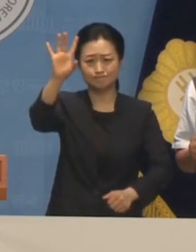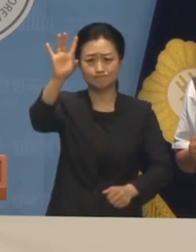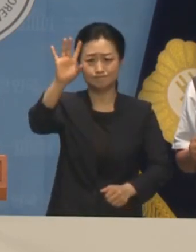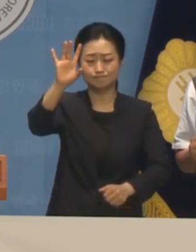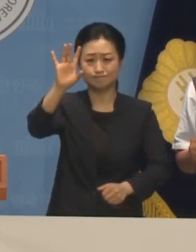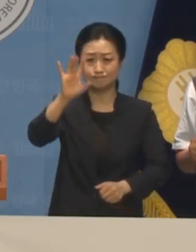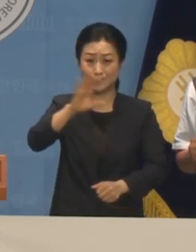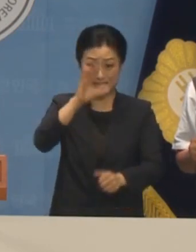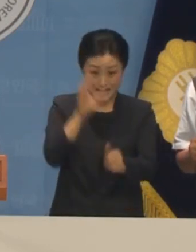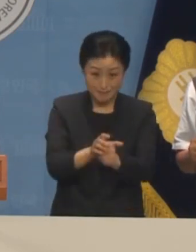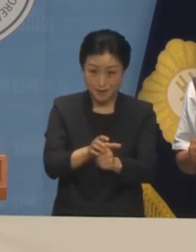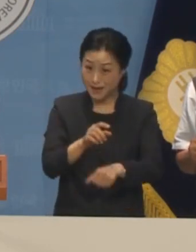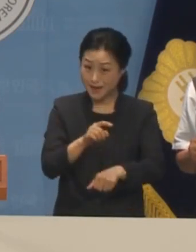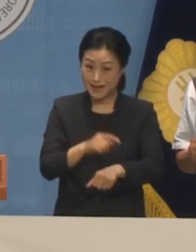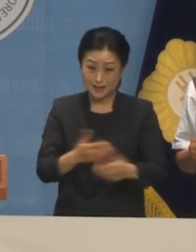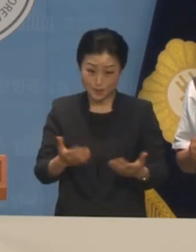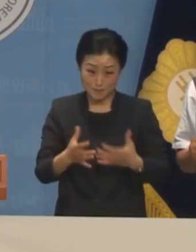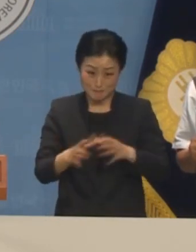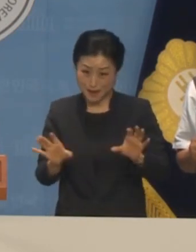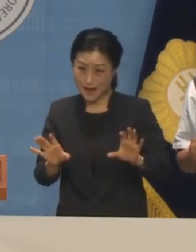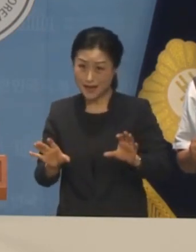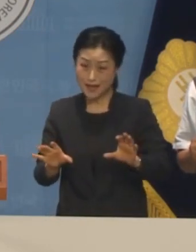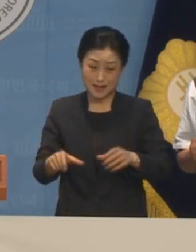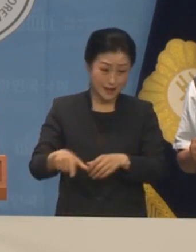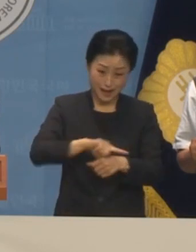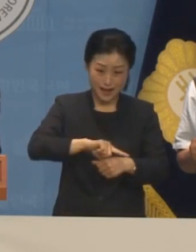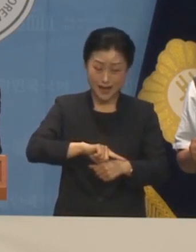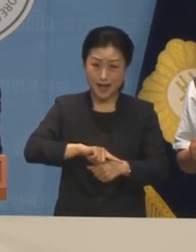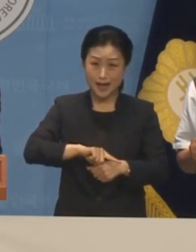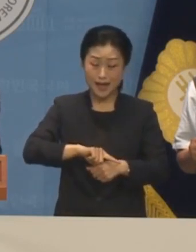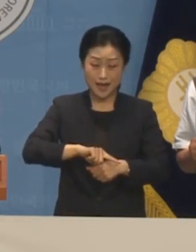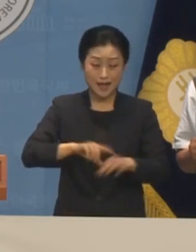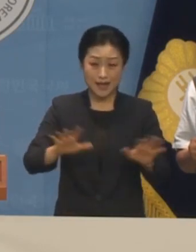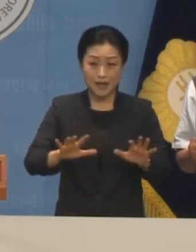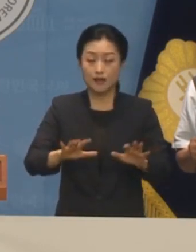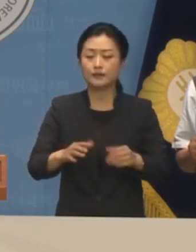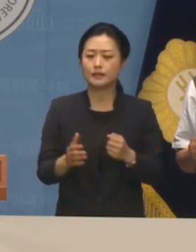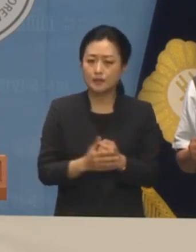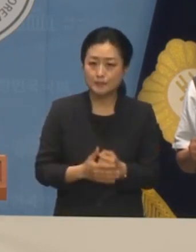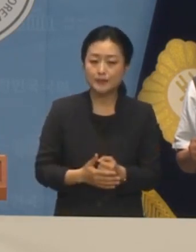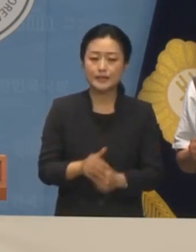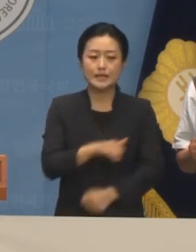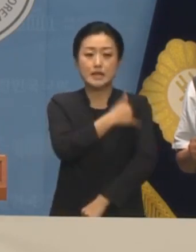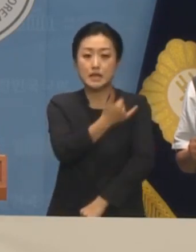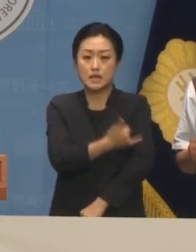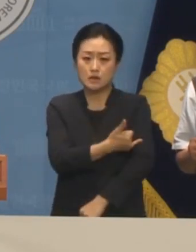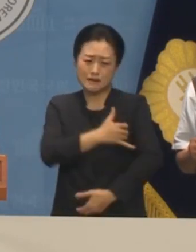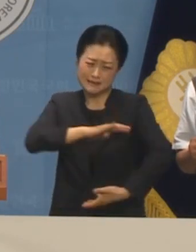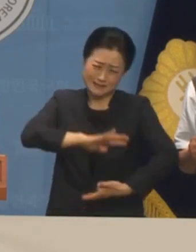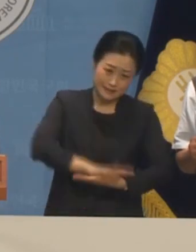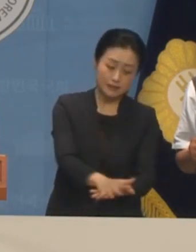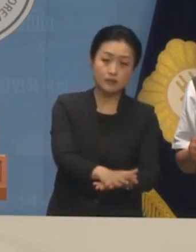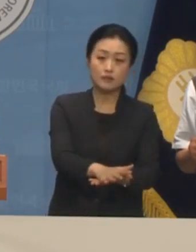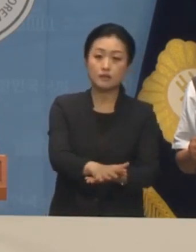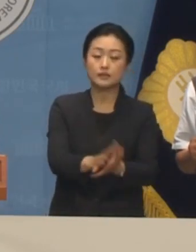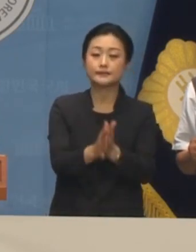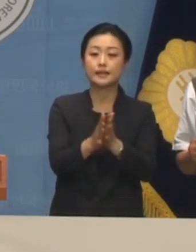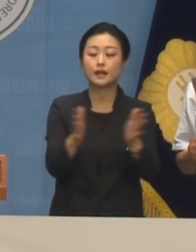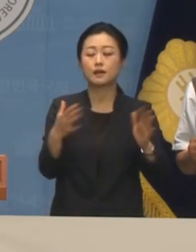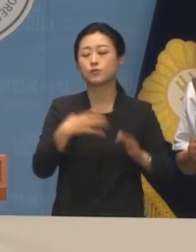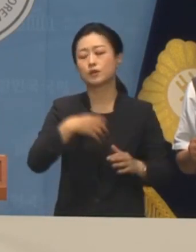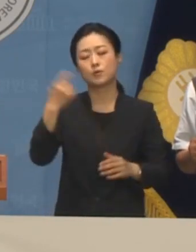없는 파탄에 이르게 할 것이고 그 자체로 대한민국에서 노동자의 인권을 땅에 처박는 시작이 될